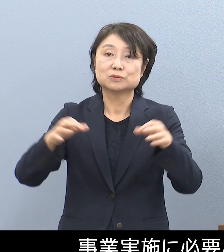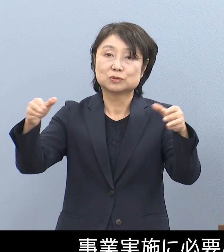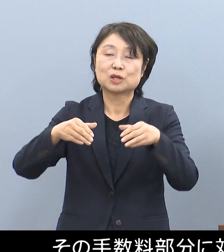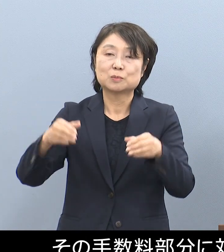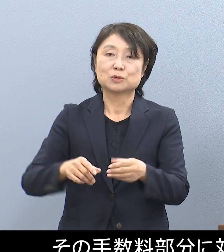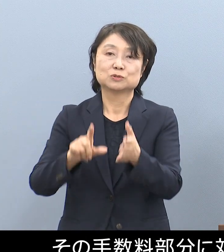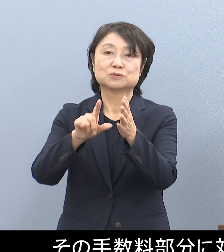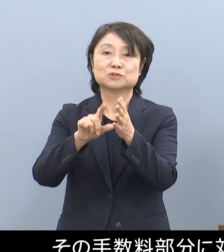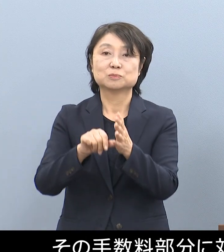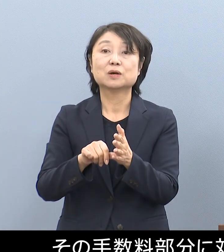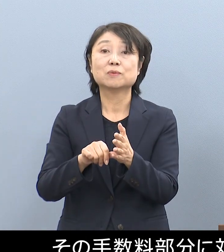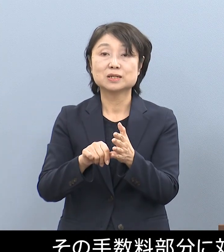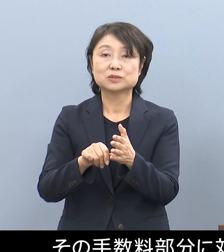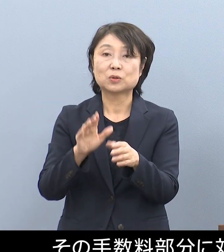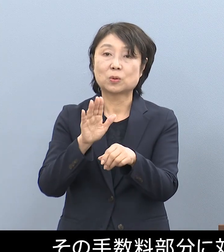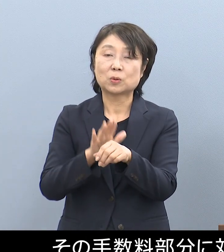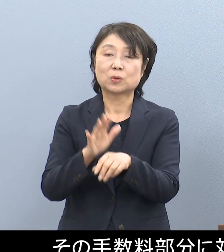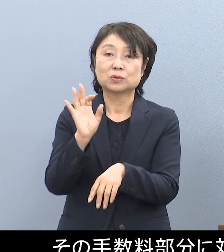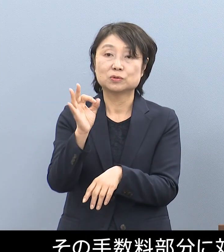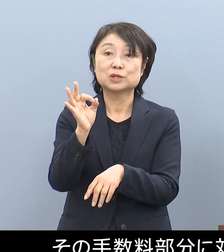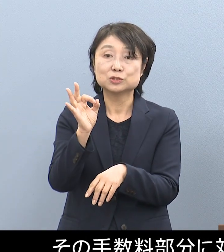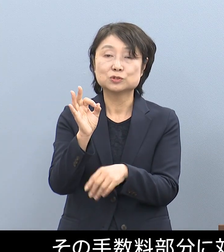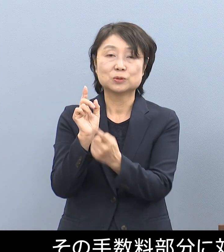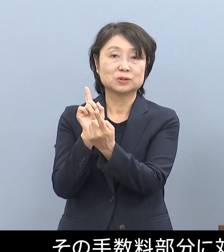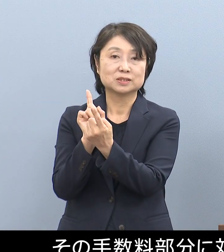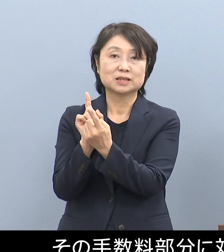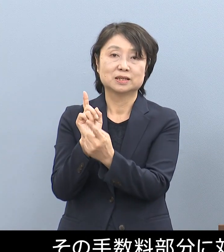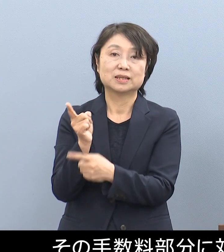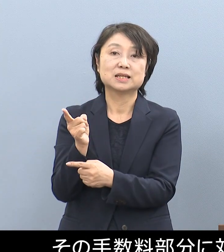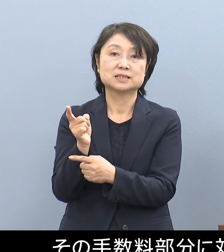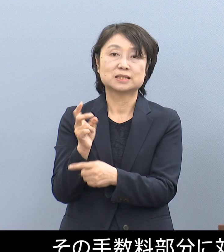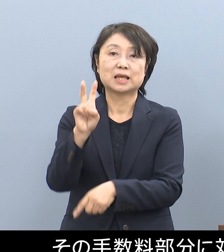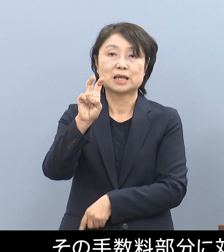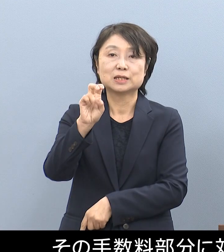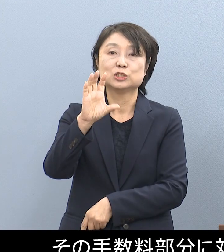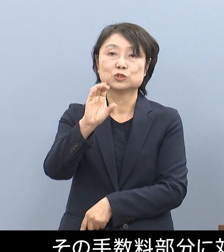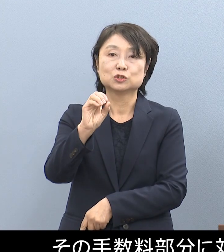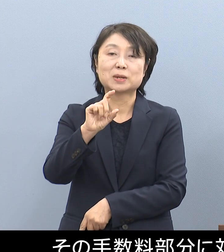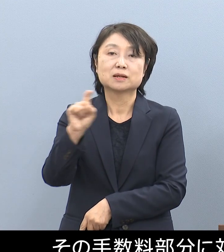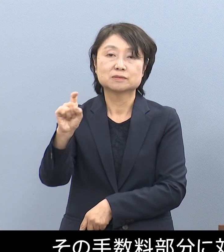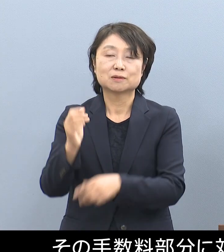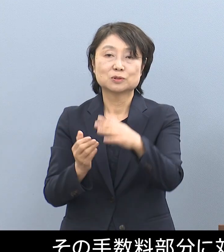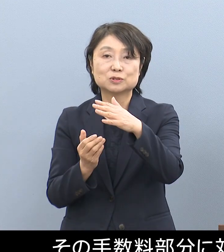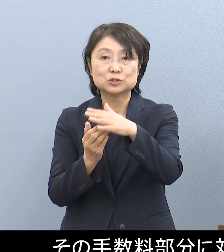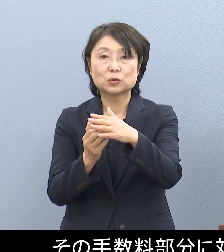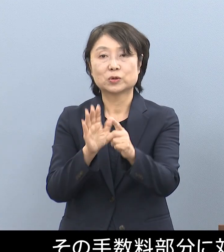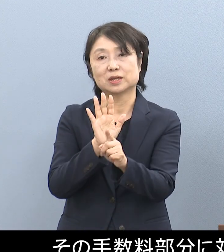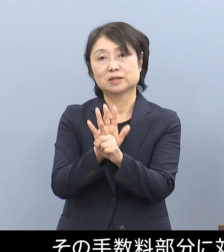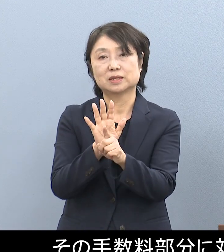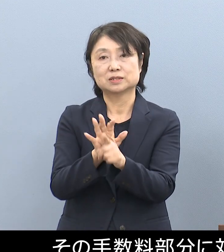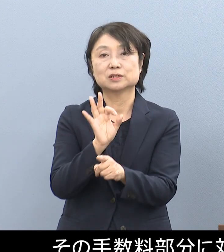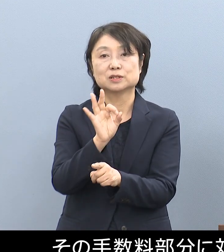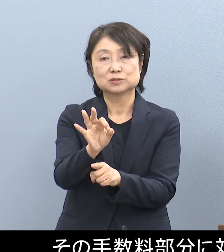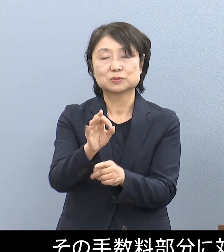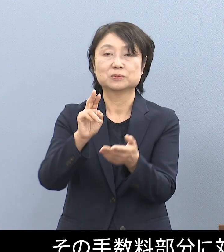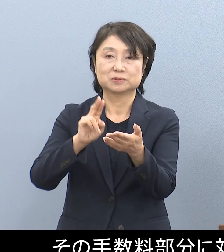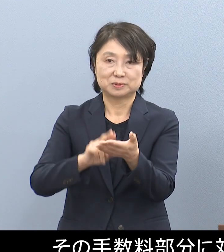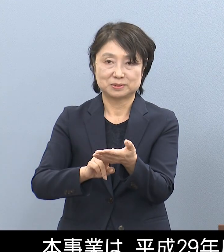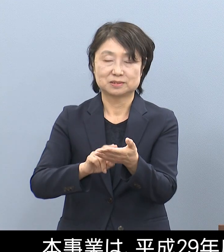、その手数料部分に対しまして20万円を上限に支援いたすことといたしております